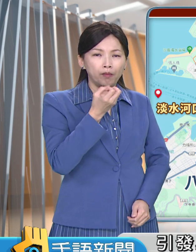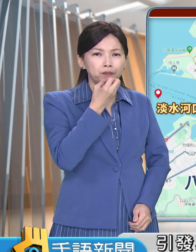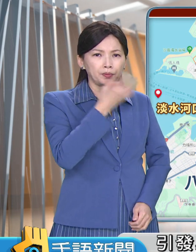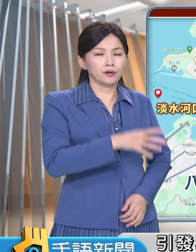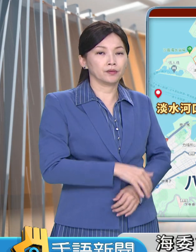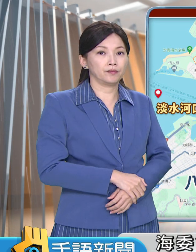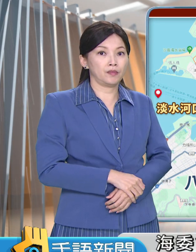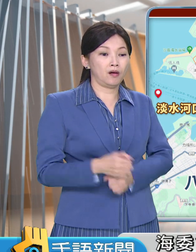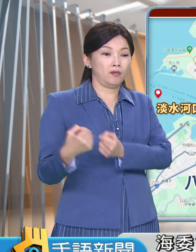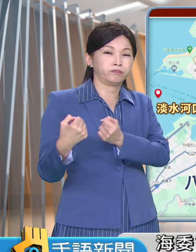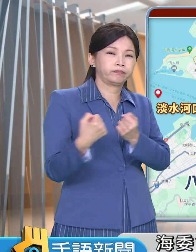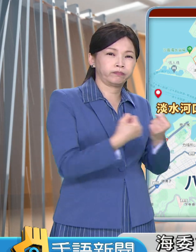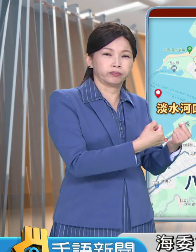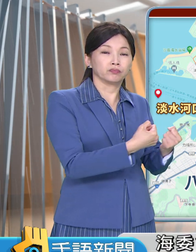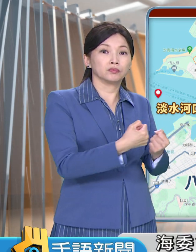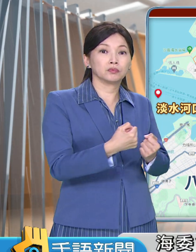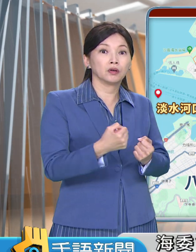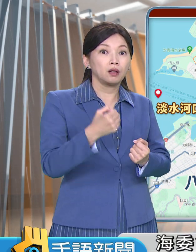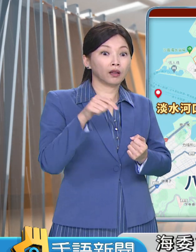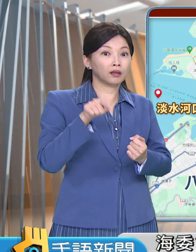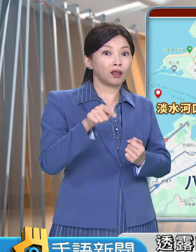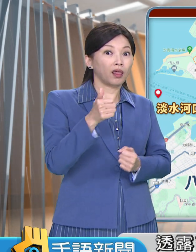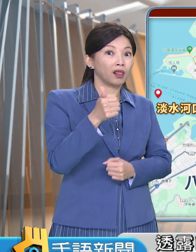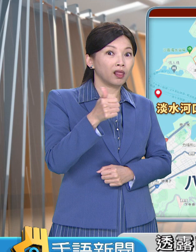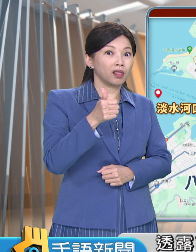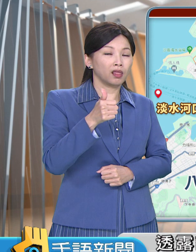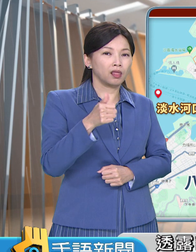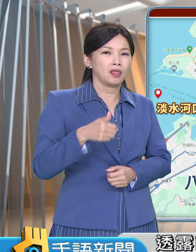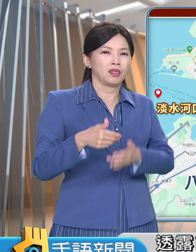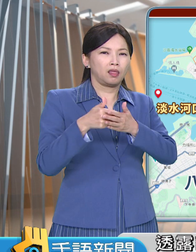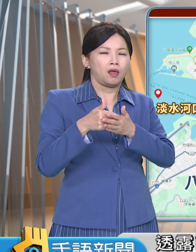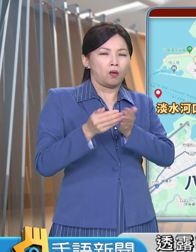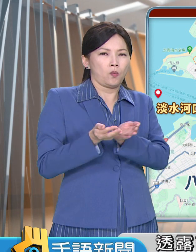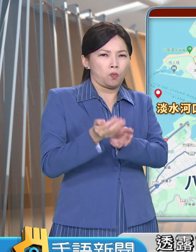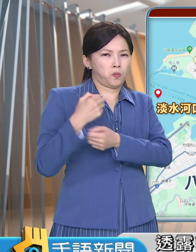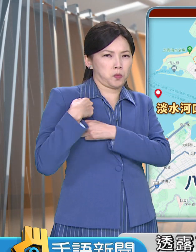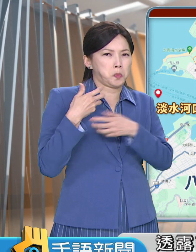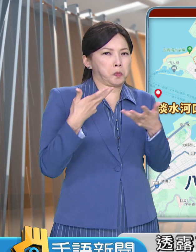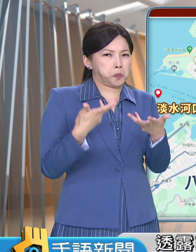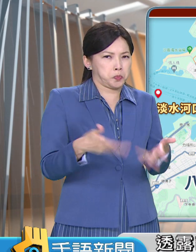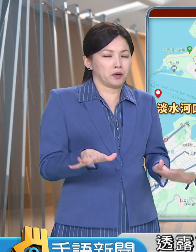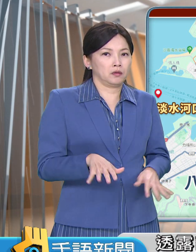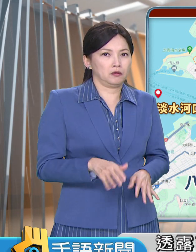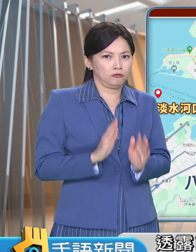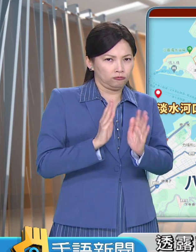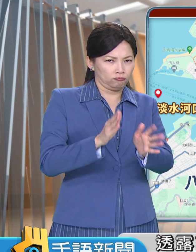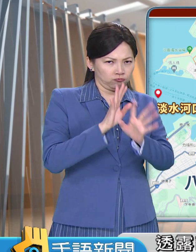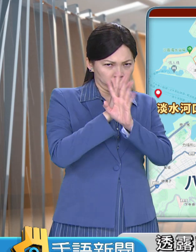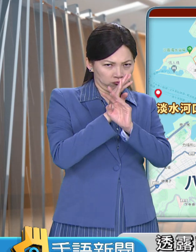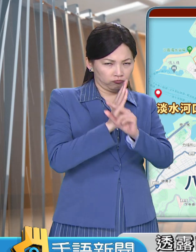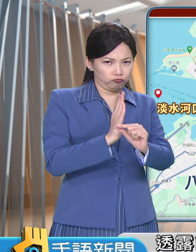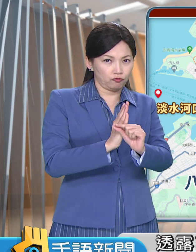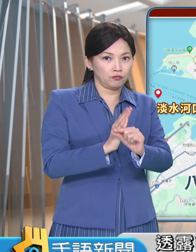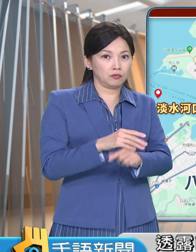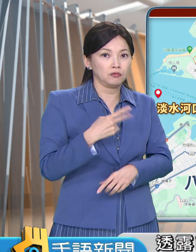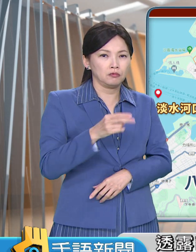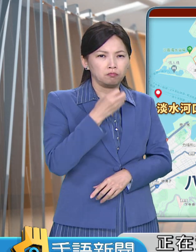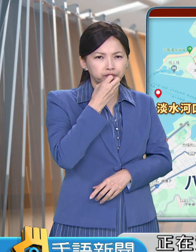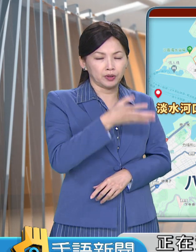海委会主委管碧林透露，该名男子是中国的退役海军，正在进